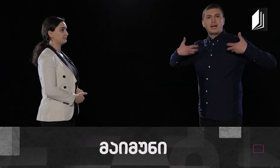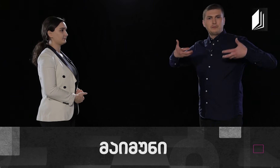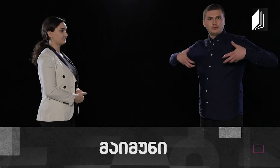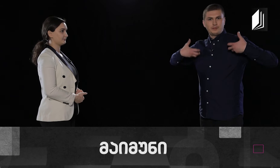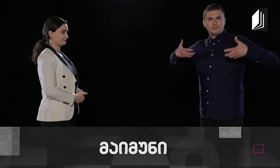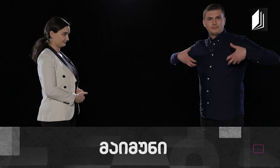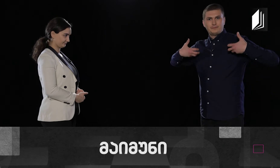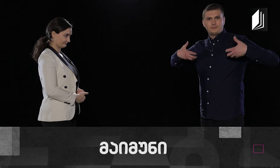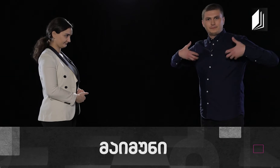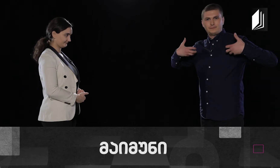მაიმუნი.